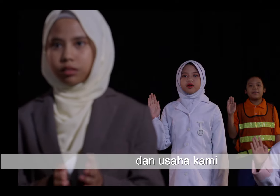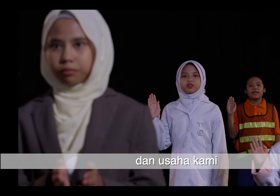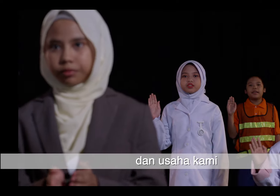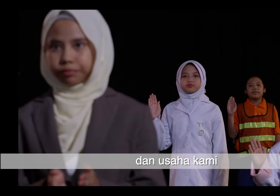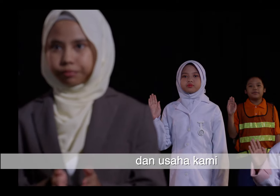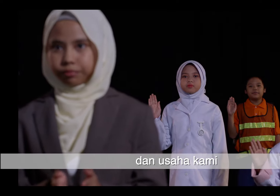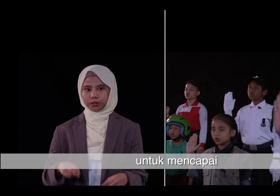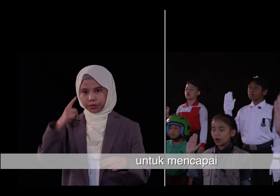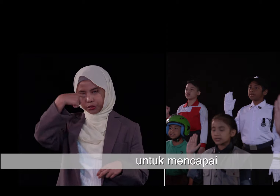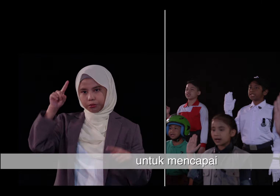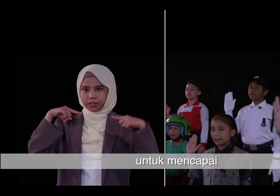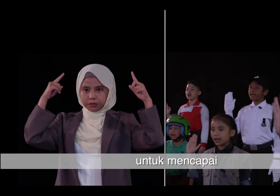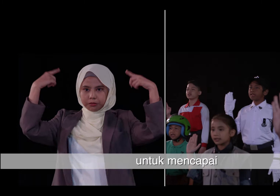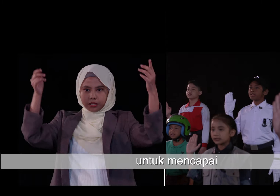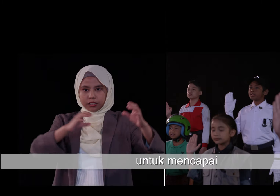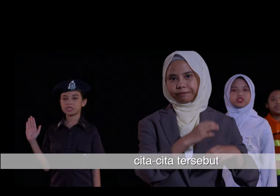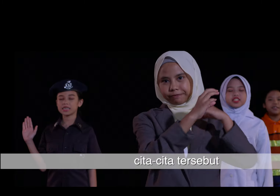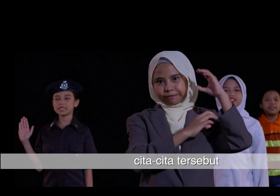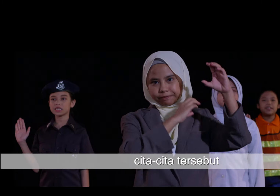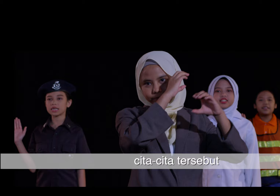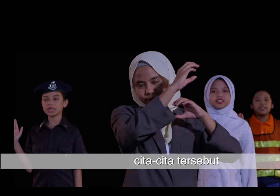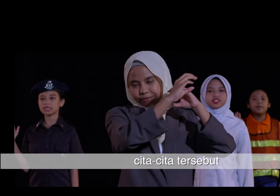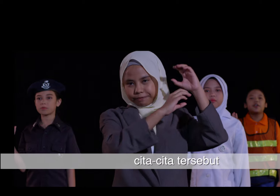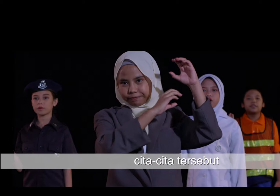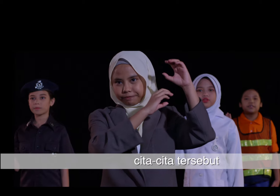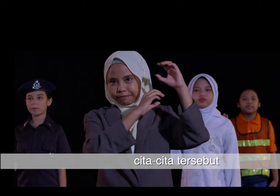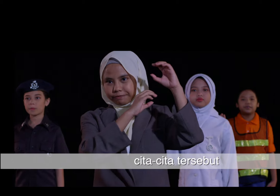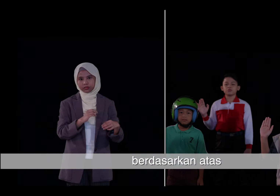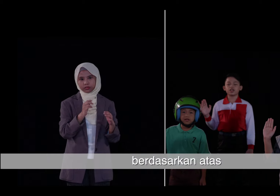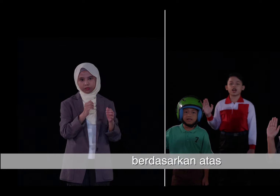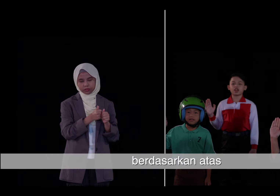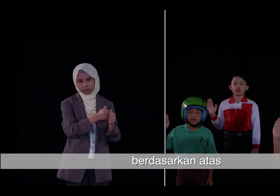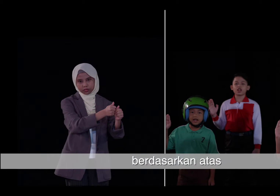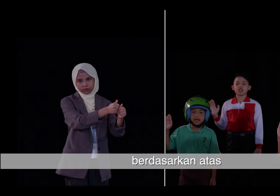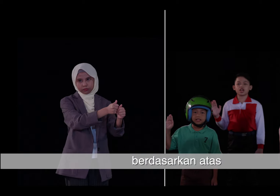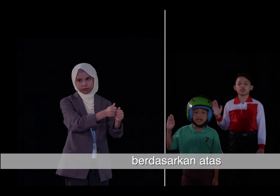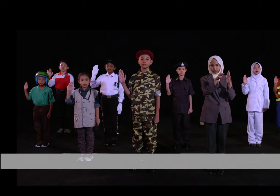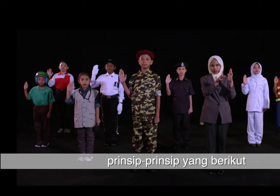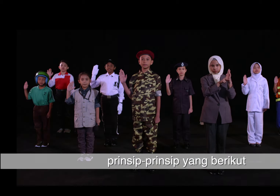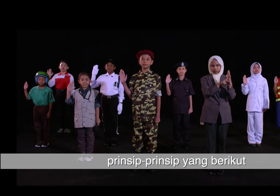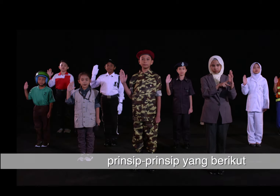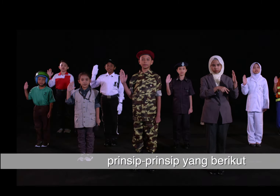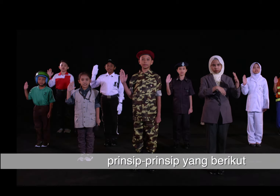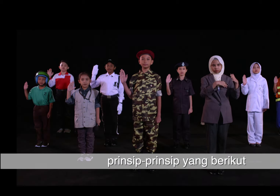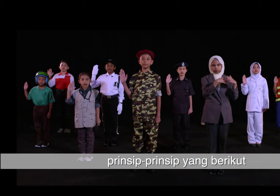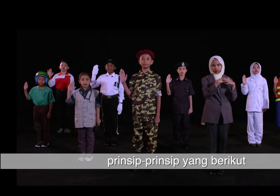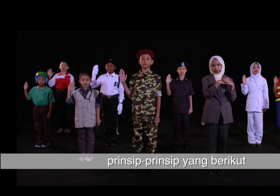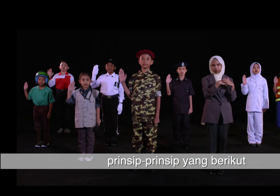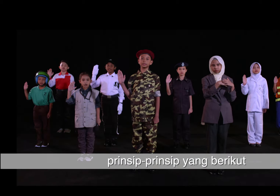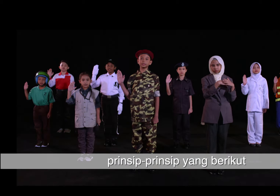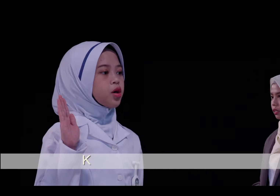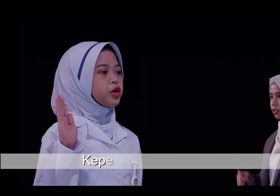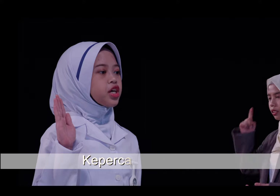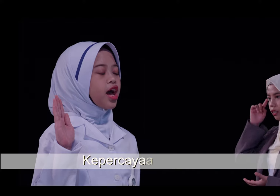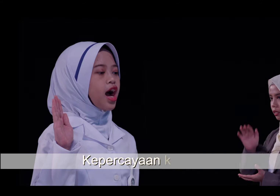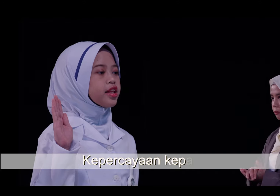usaha kami untuk mencapai cita-cita tersebut berdasarkan atas prinsip-prinsip yang